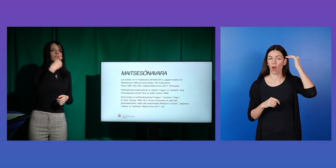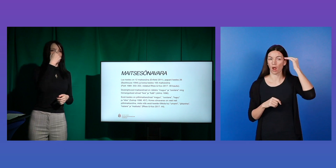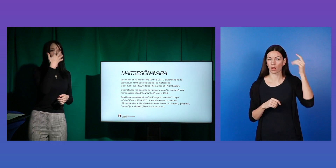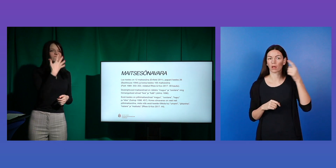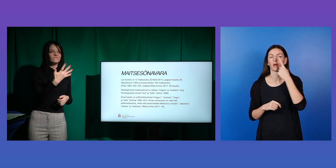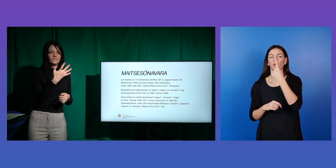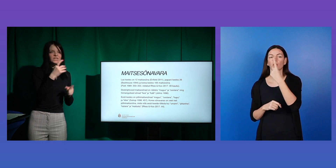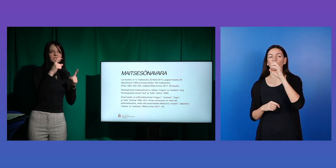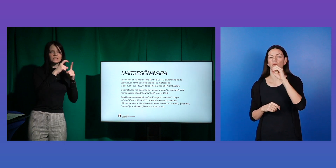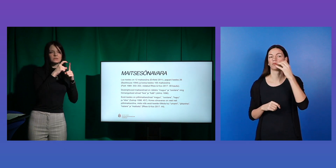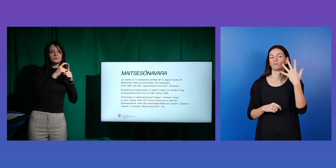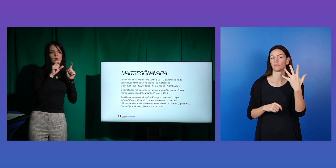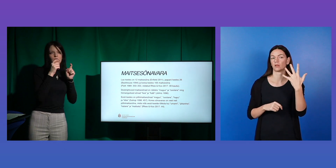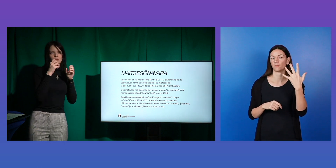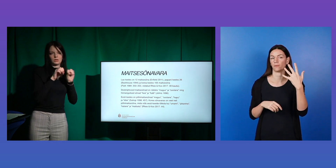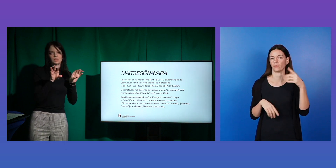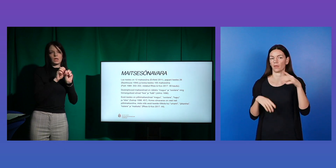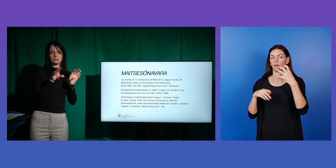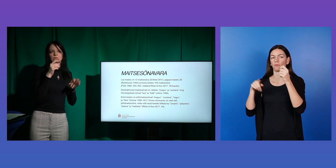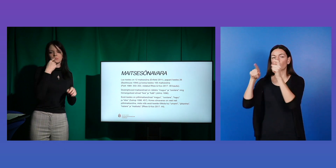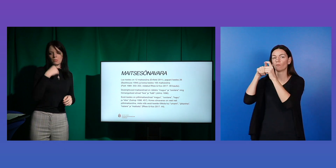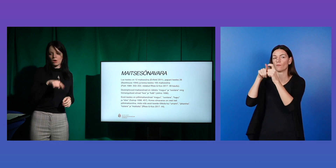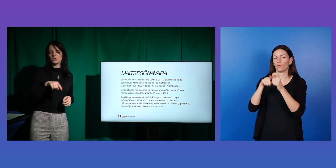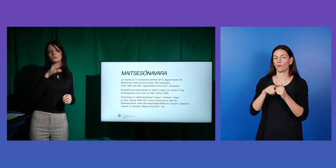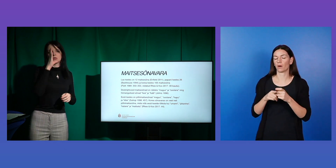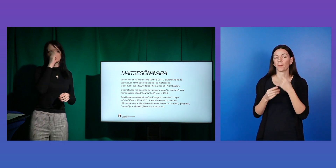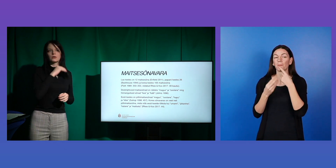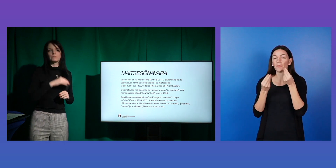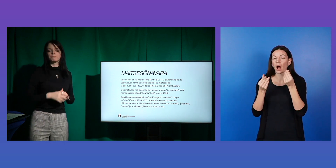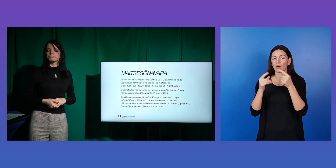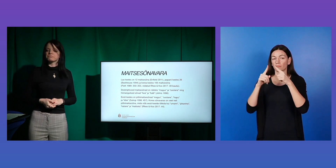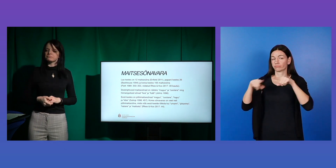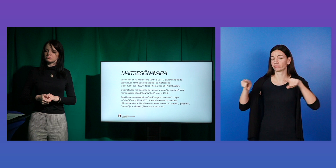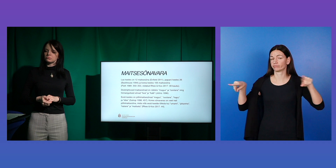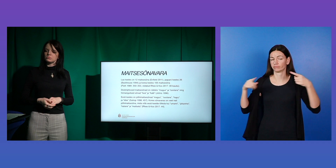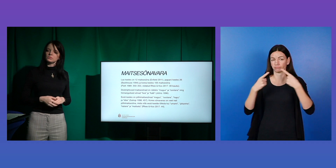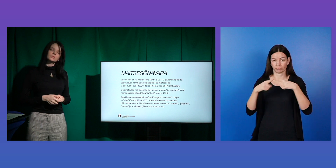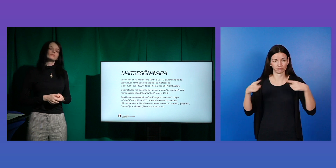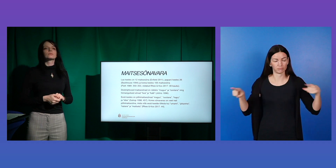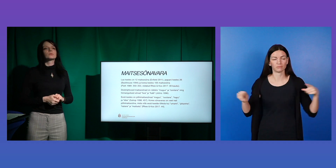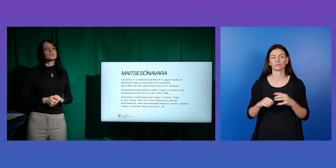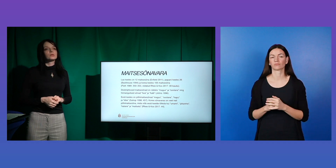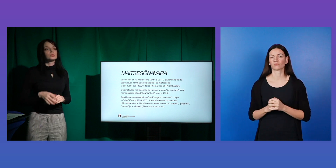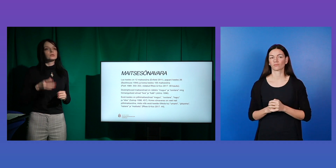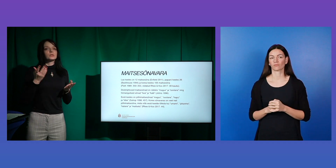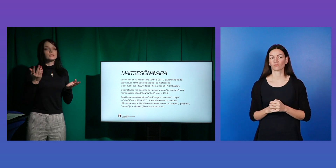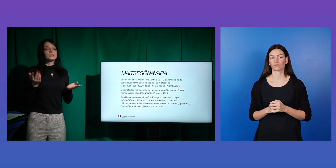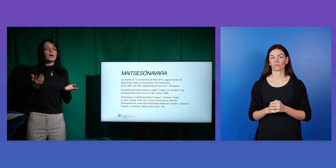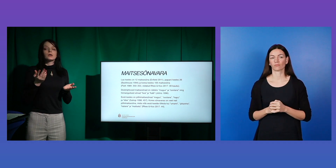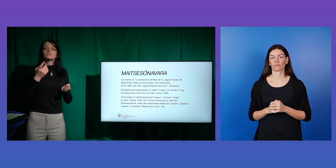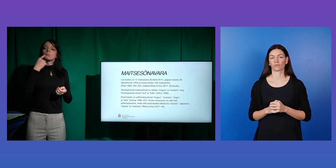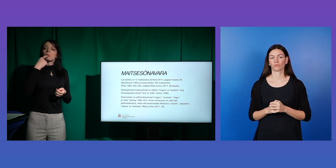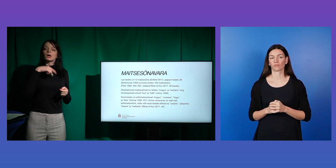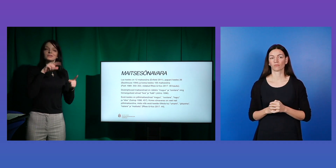keeles 105 maitse sõna, millega siis saab seda maitset kirjeldada.